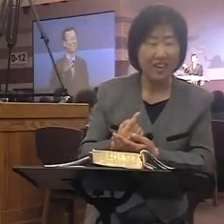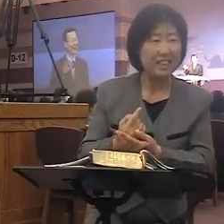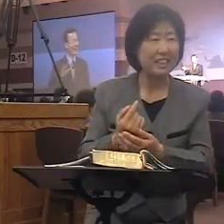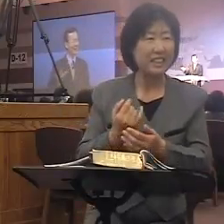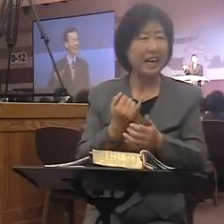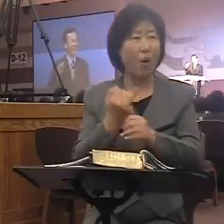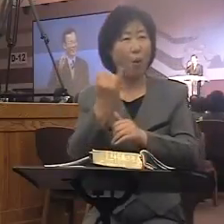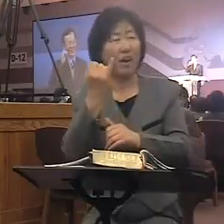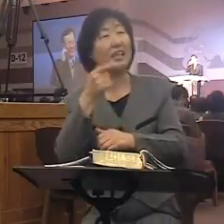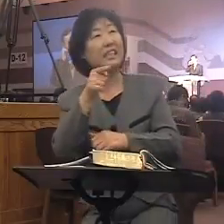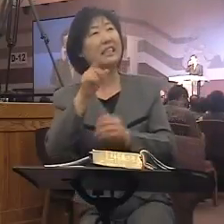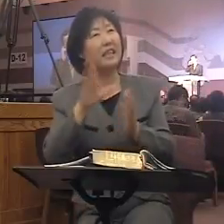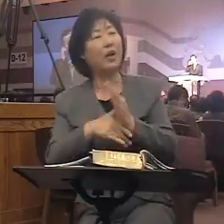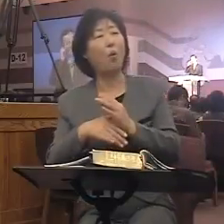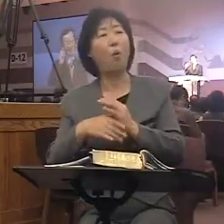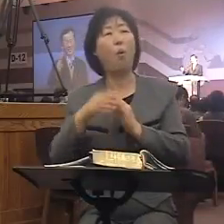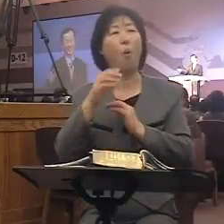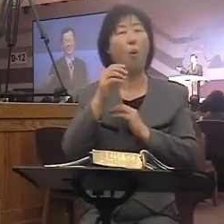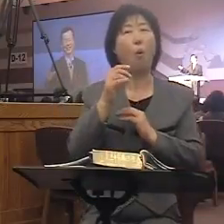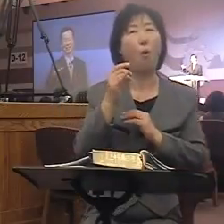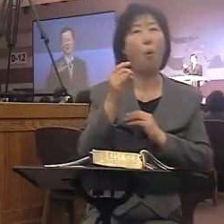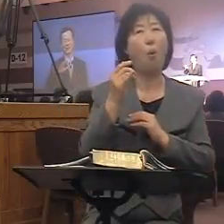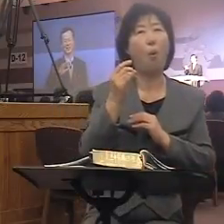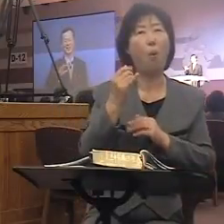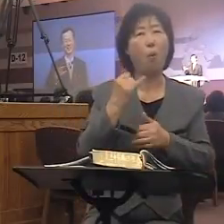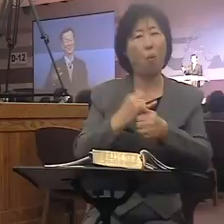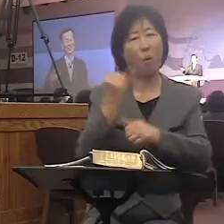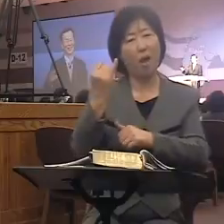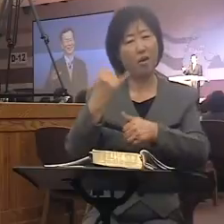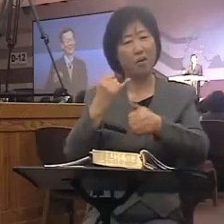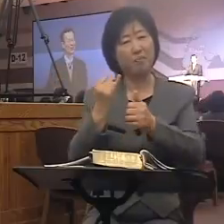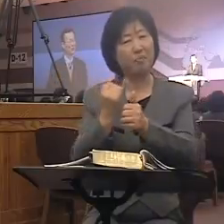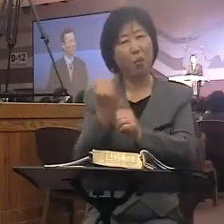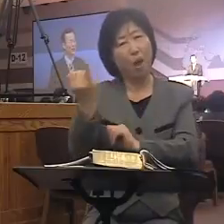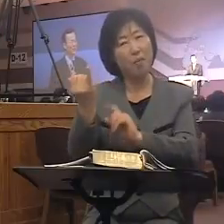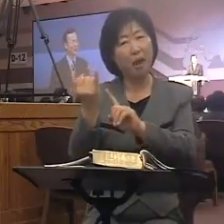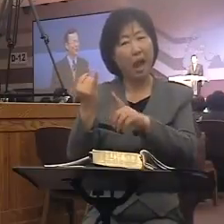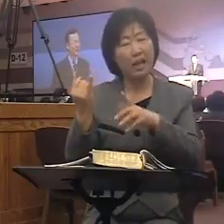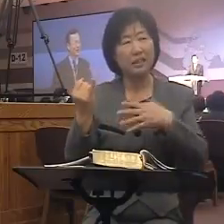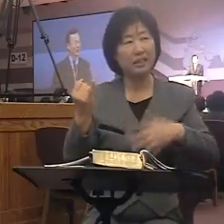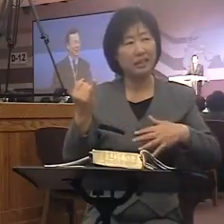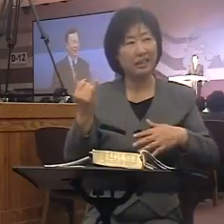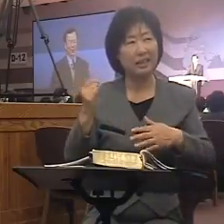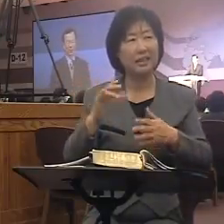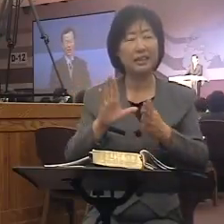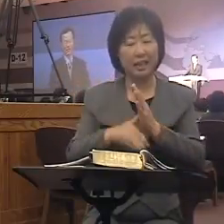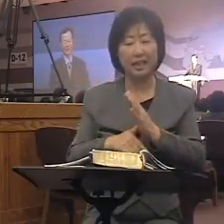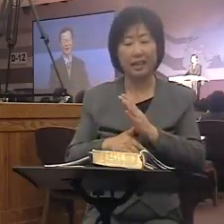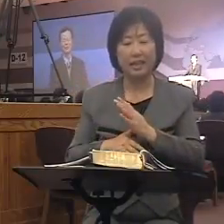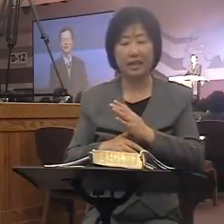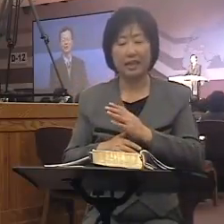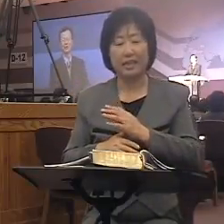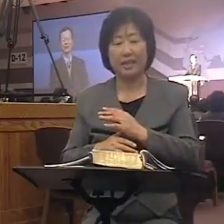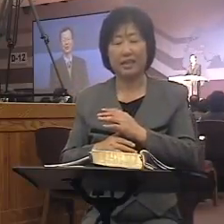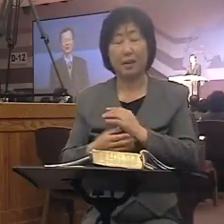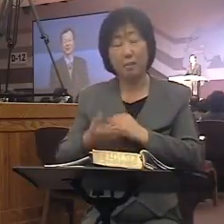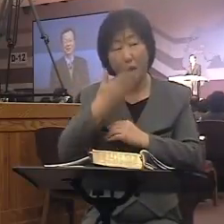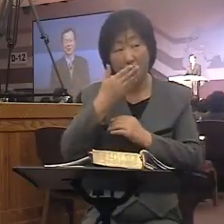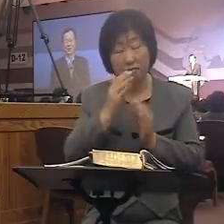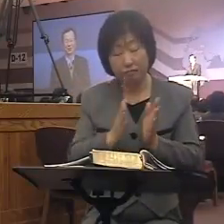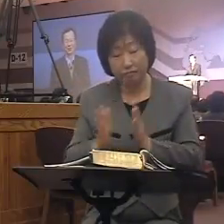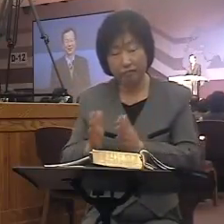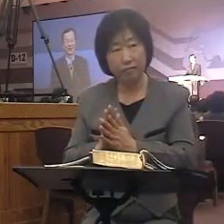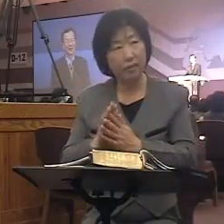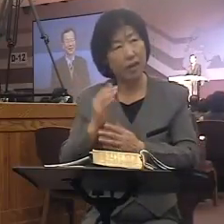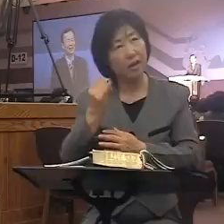식사를 준비하고, 물론 이제 신학생들을 위해 식사를 이제 잘 차려서 준비해주고요. 이제 또 제가 3년째 그때 교제를